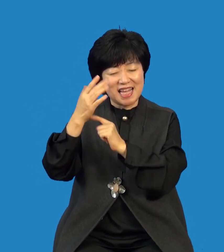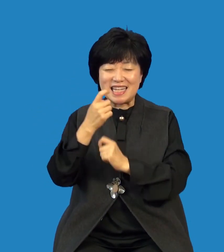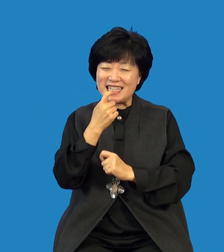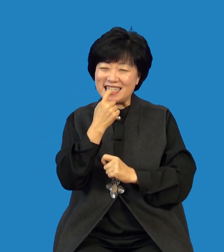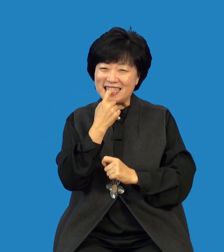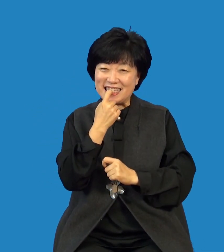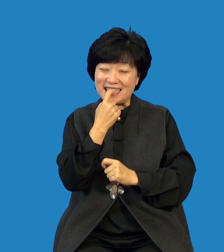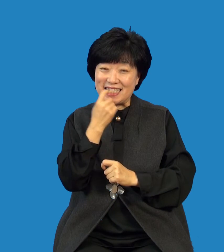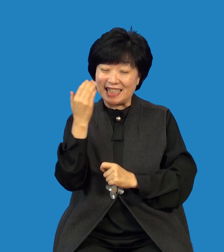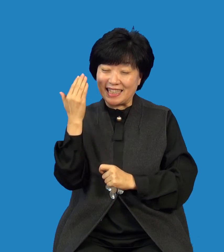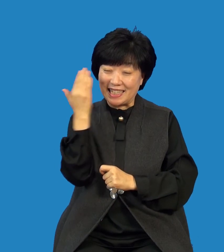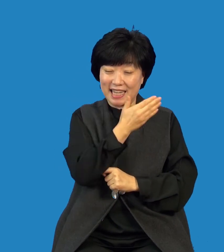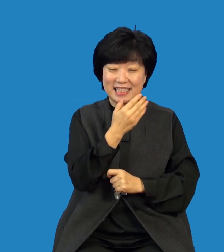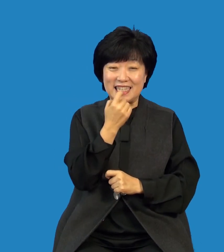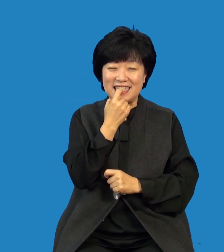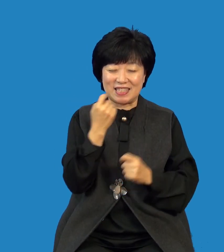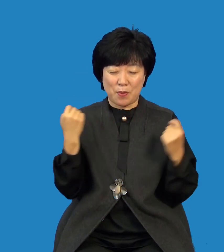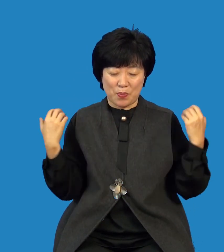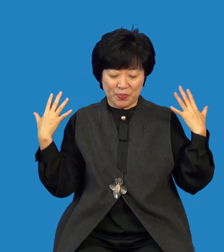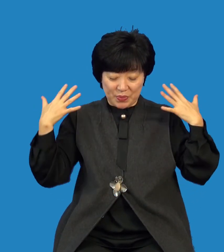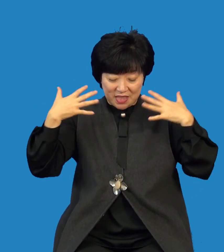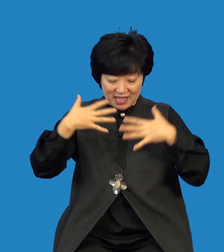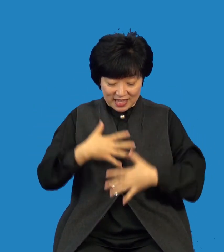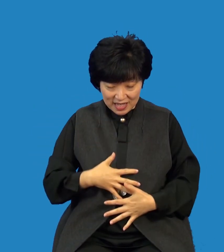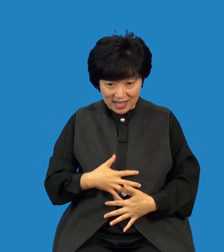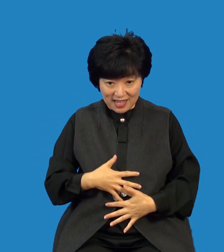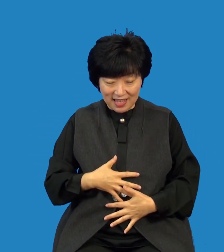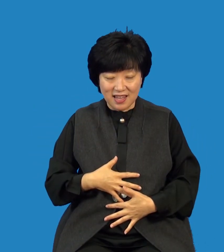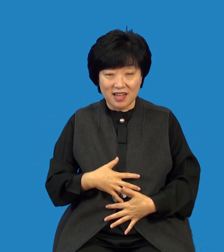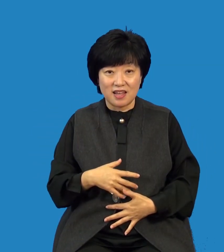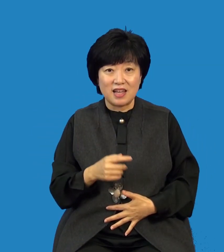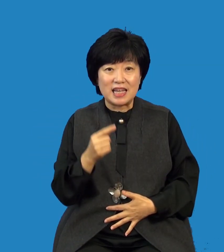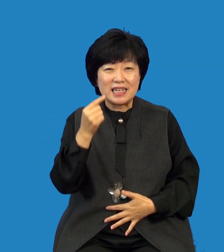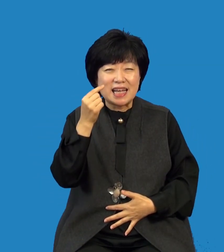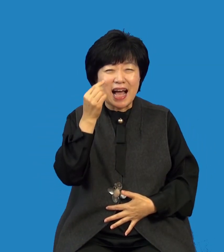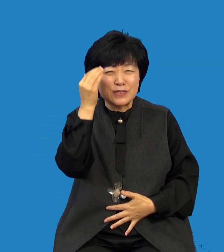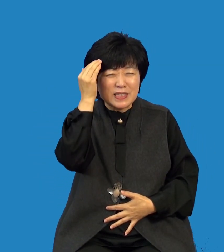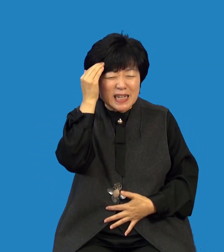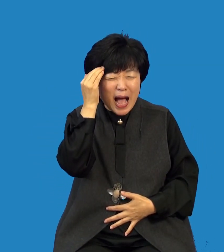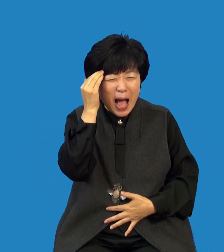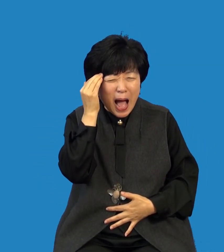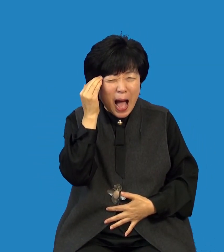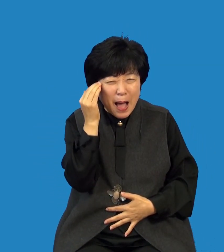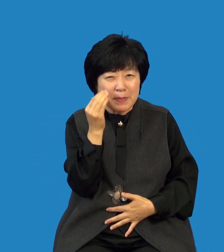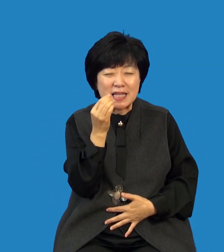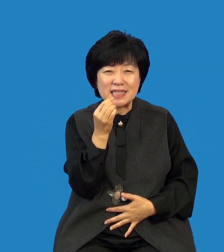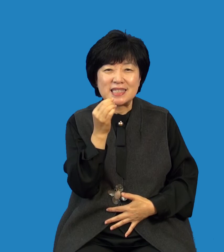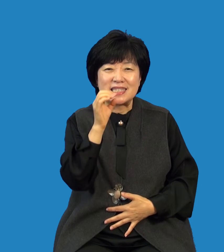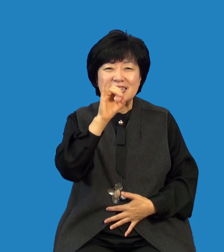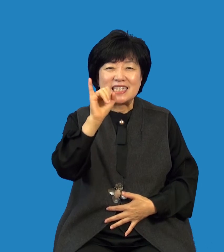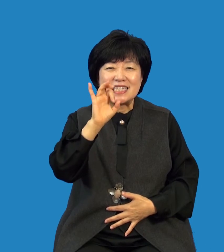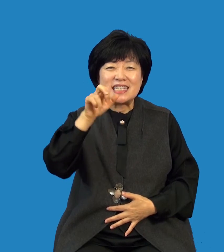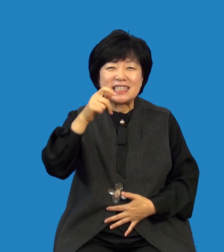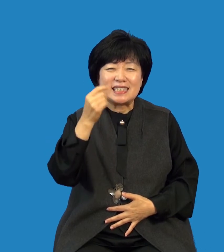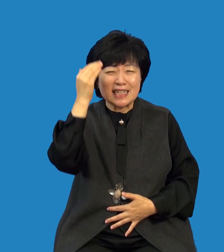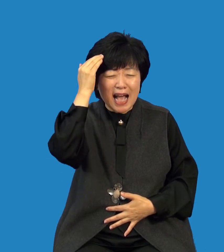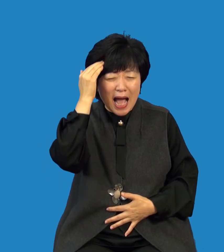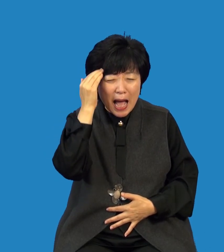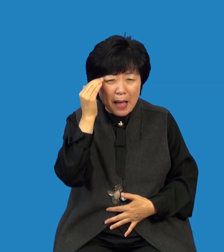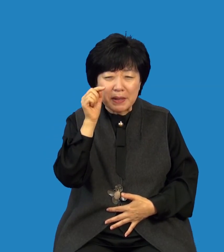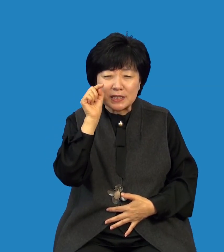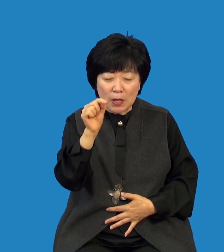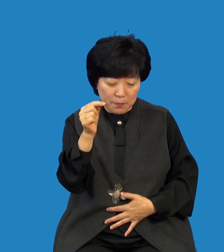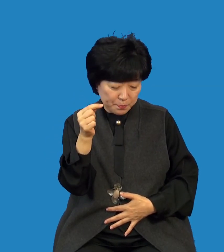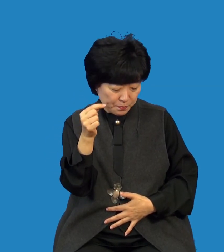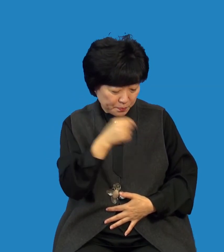까만 옷이나 회색 옷은 대충 낙서해도 안 보이지만 하얀색 옷은 아주 작은 잉크방울 하나 눈에 탁 띄잖아요. 그래서 나는